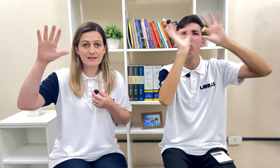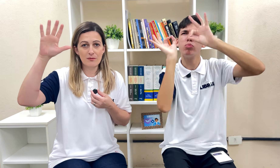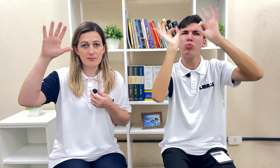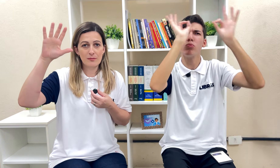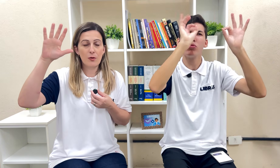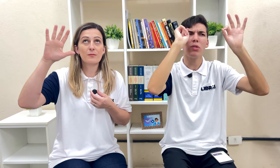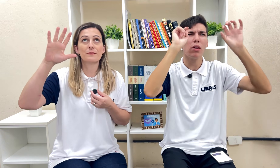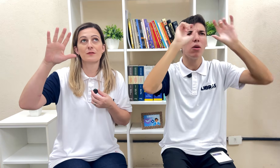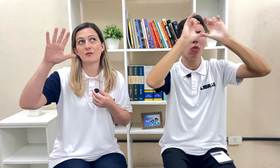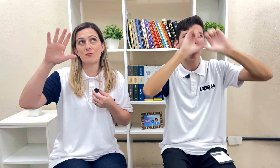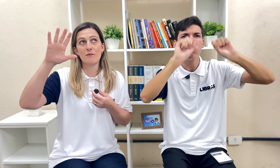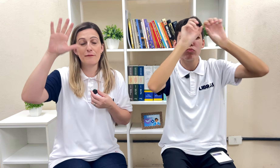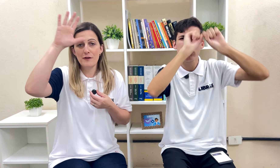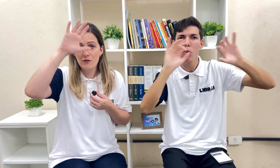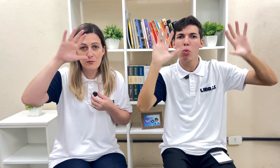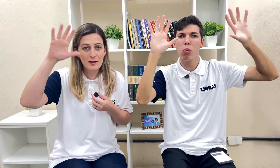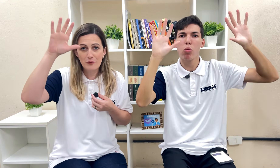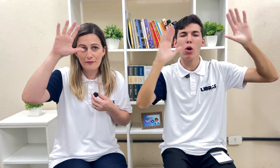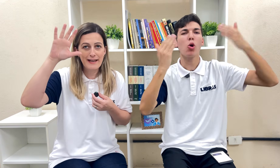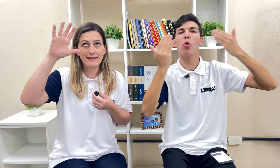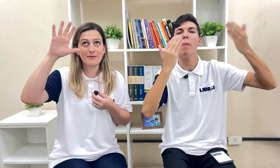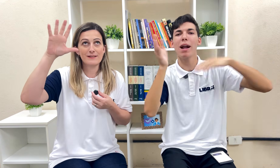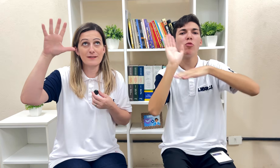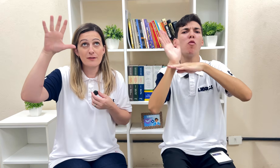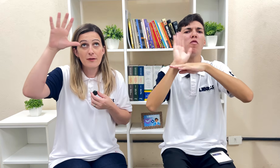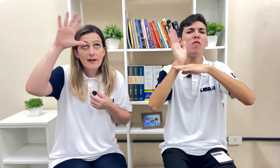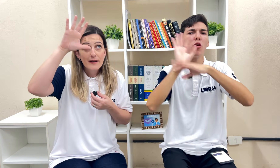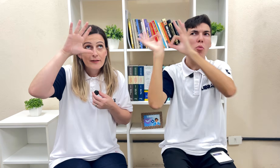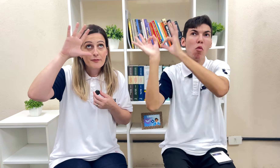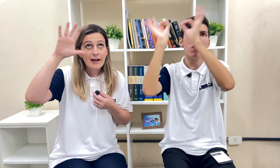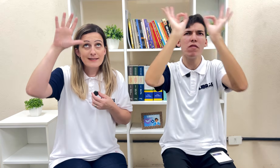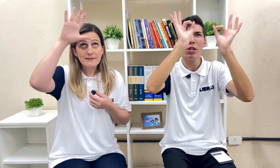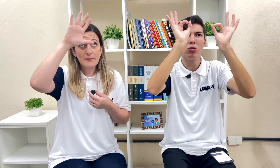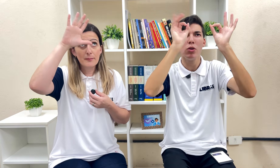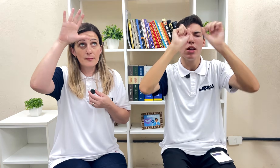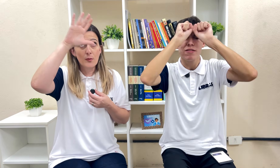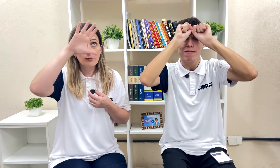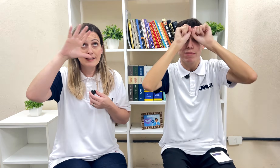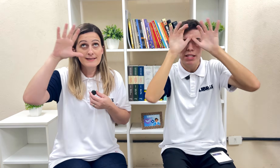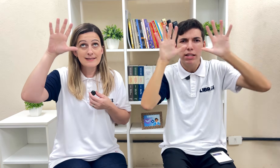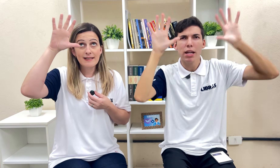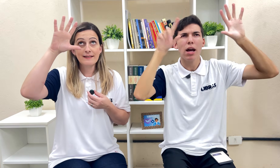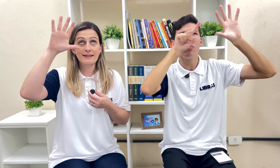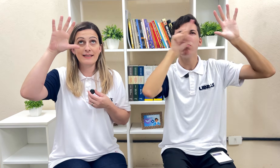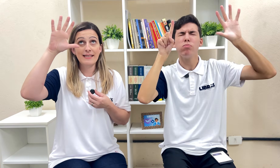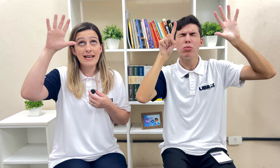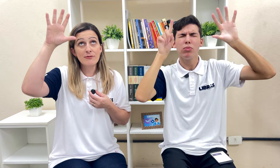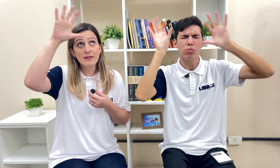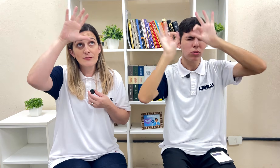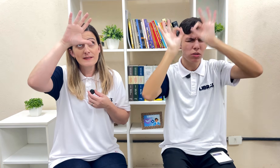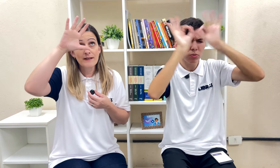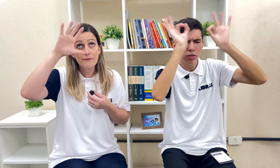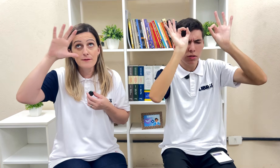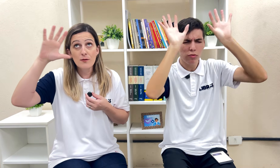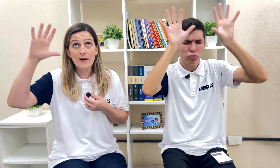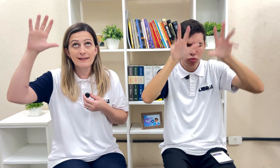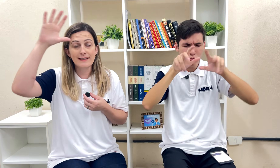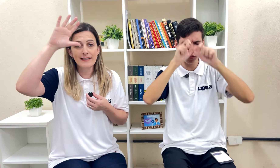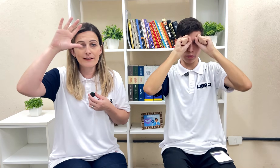imaginação, como se fosse um filme, uma novela, você monta a cena aqui, e aí o que você viu aqui,